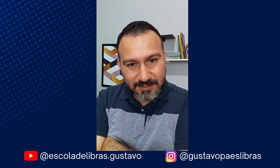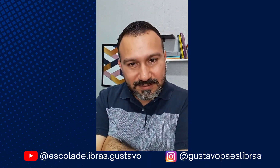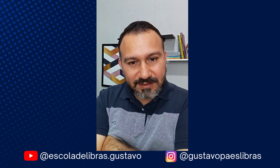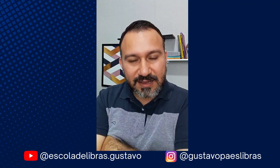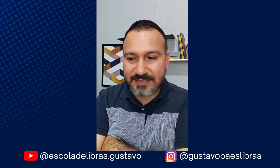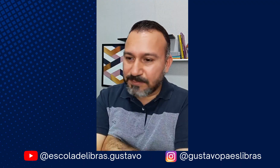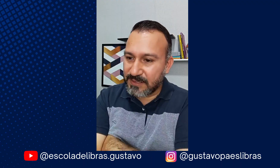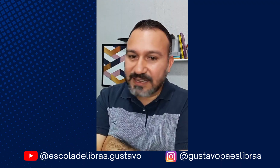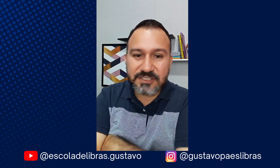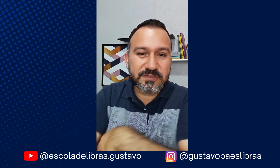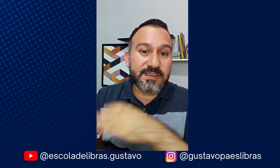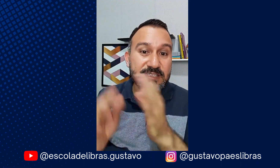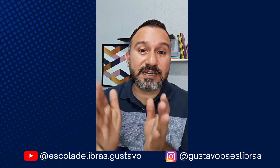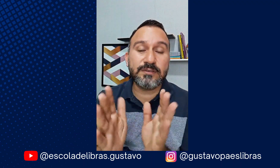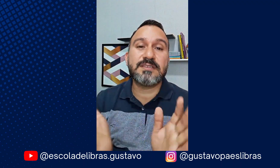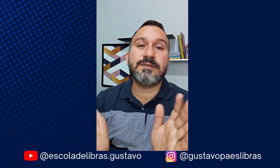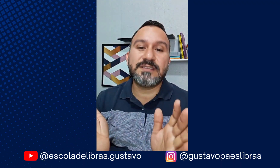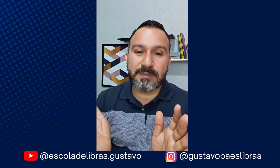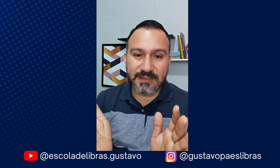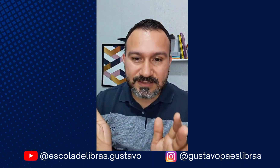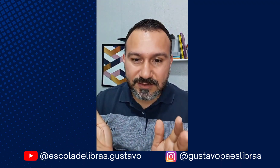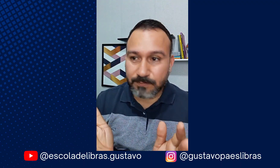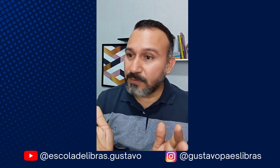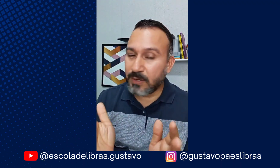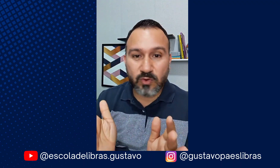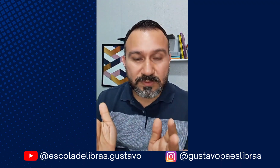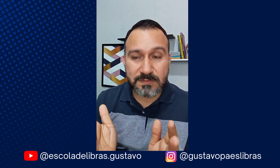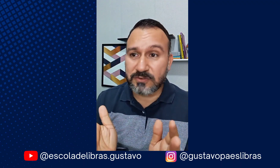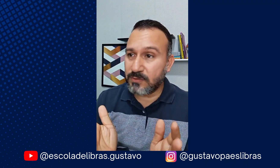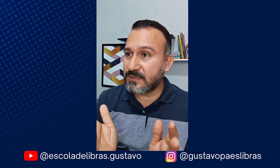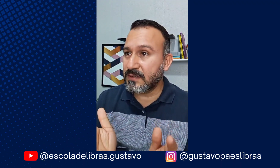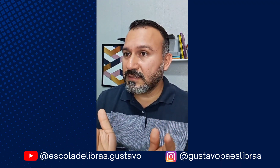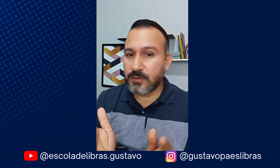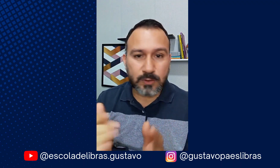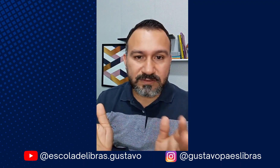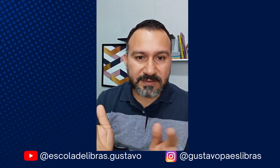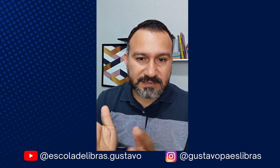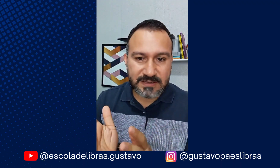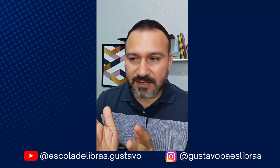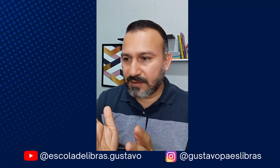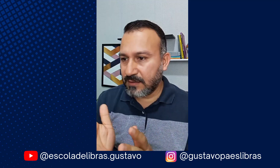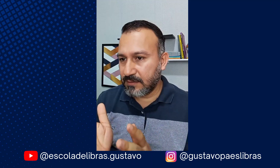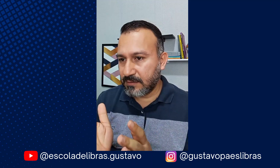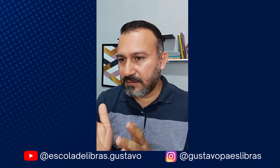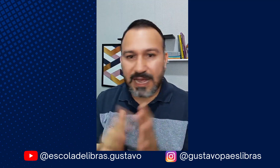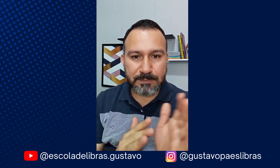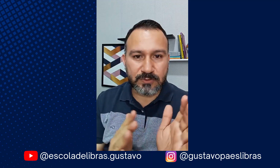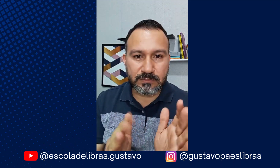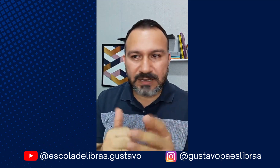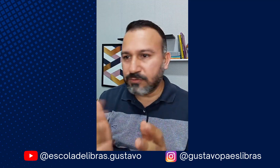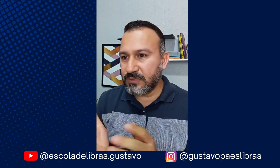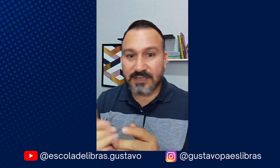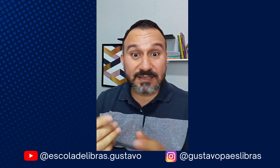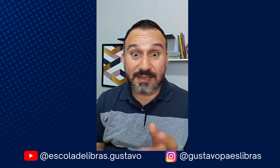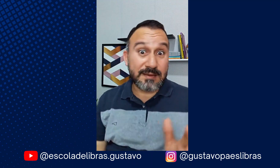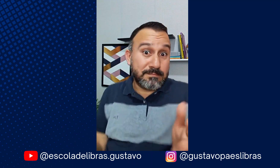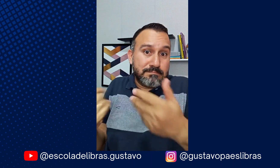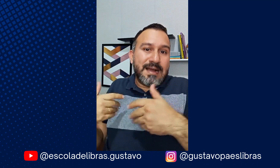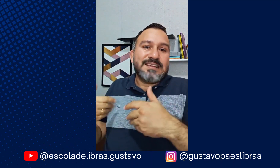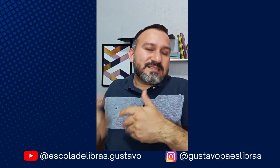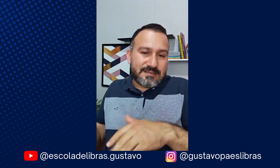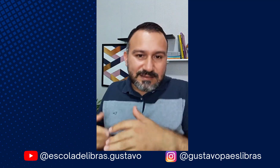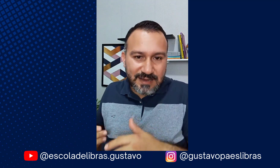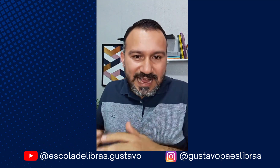também as habilidades de fazer tradução e interpretação. Para algumas pessoas, 9 meses é rápido. Para outras, elas